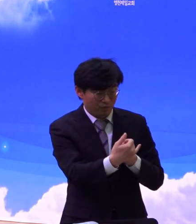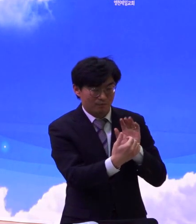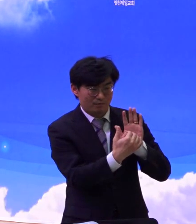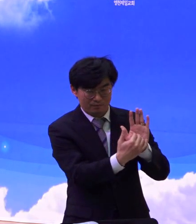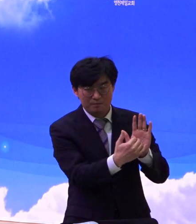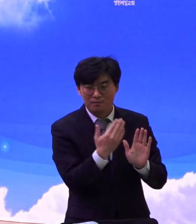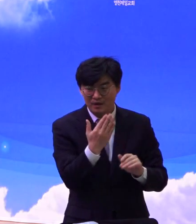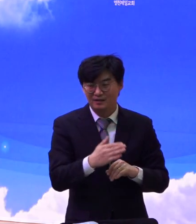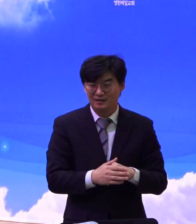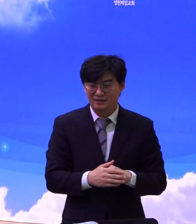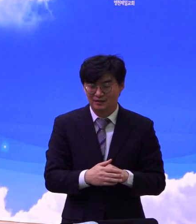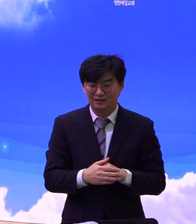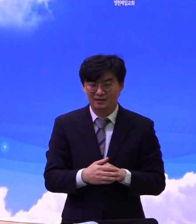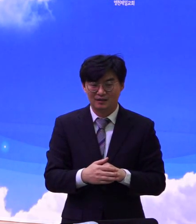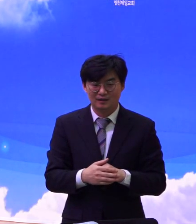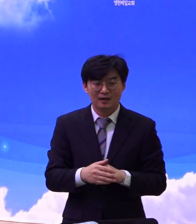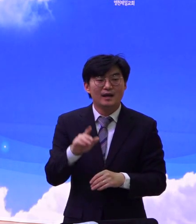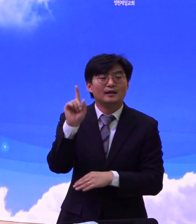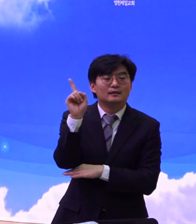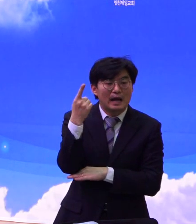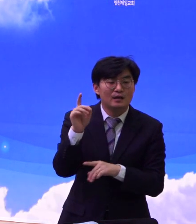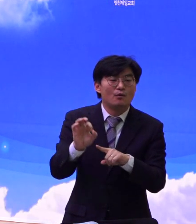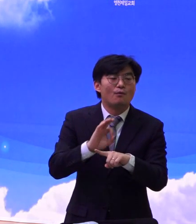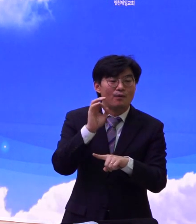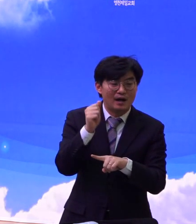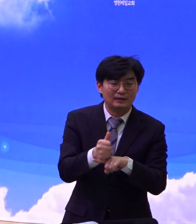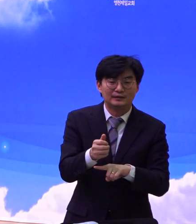여러분, 이런 고백이 다윗에게도 참 많이 있습니다.